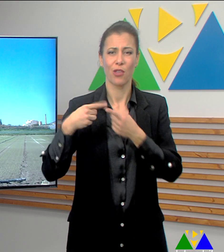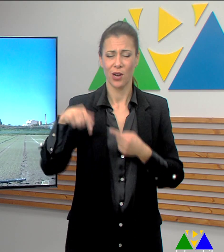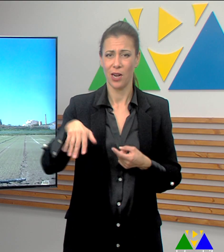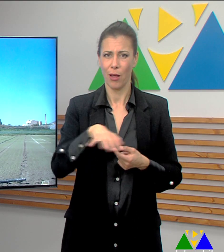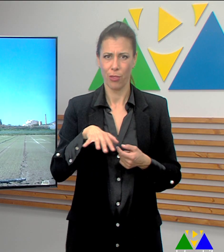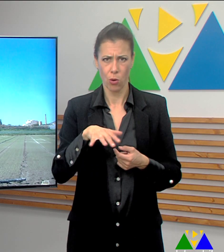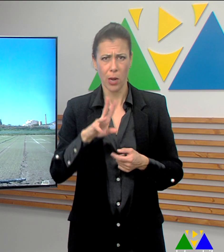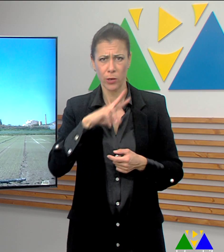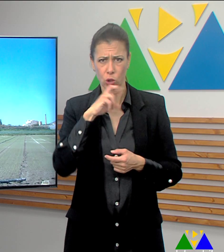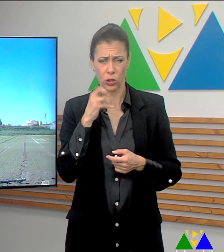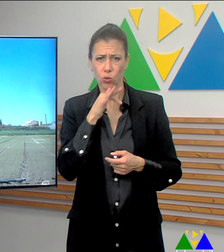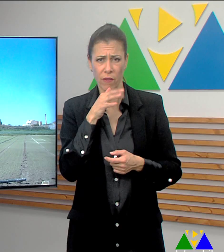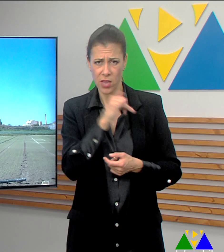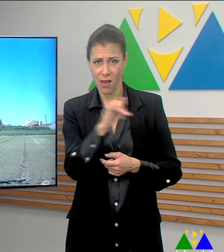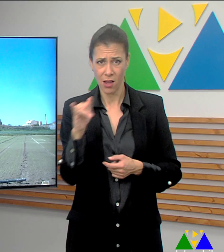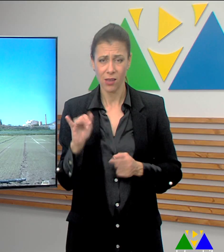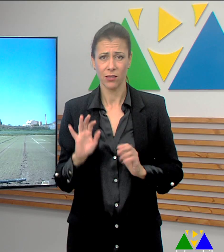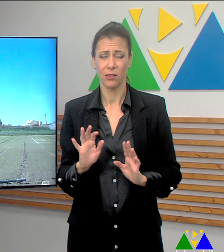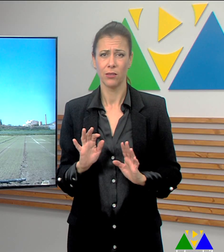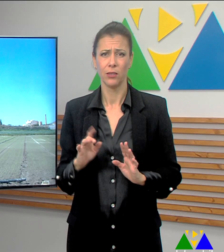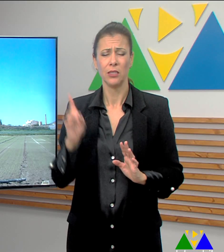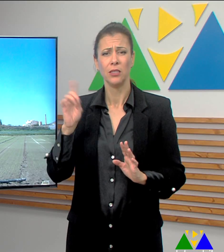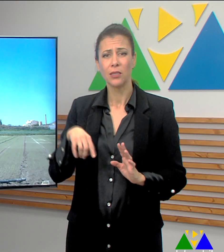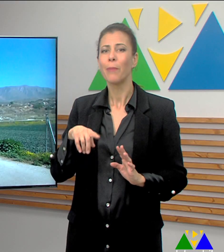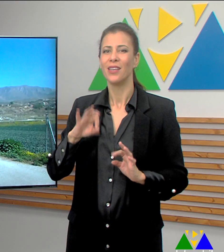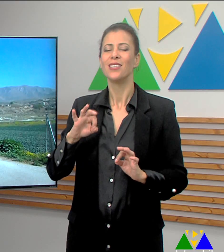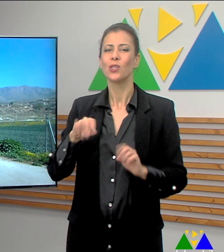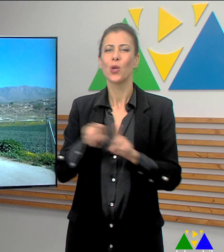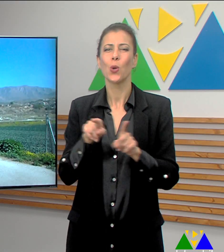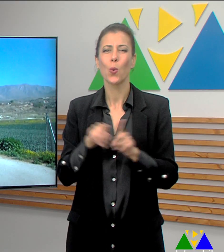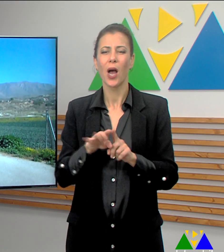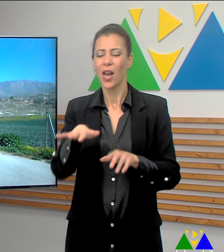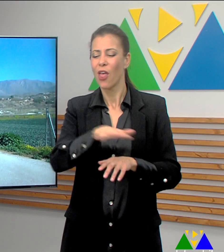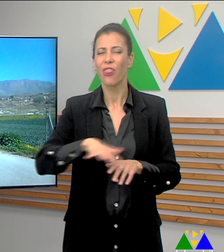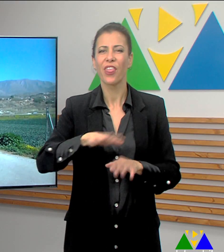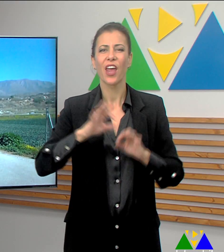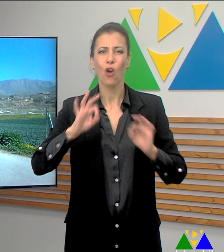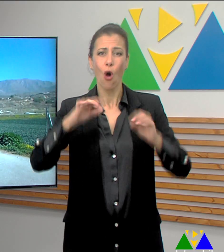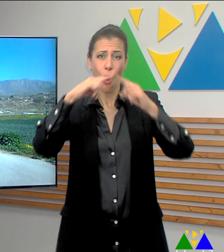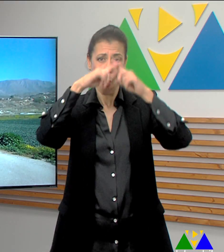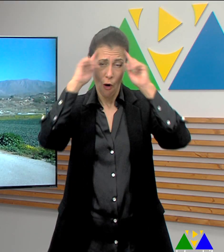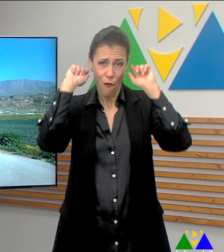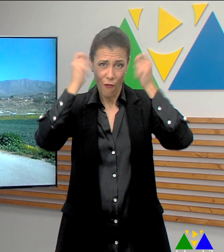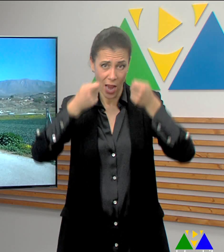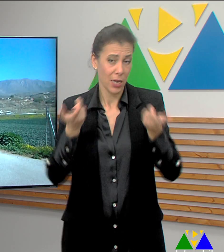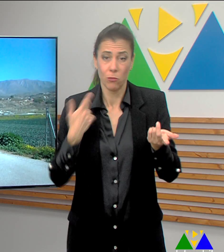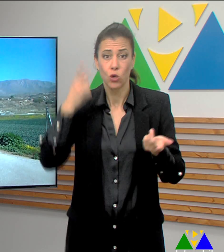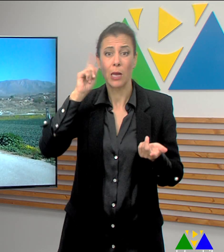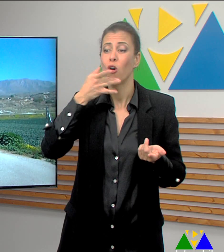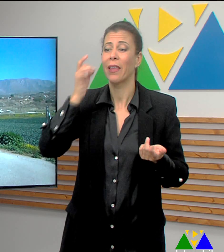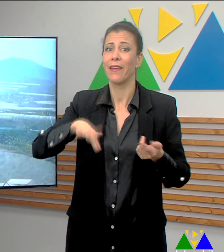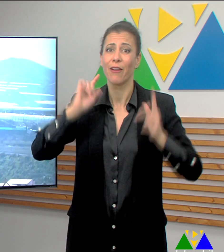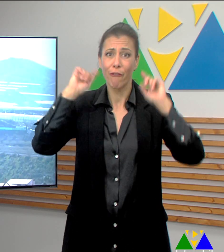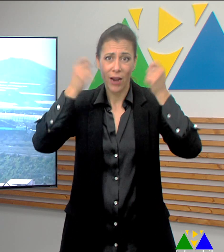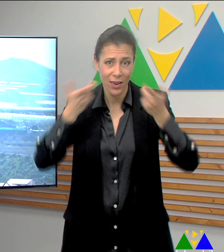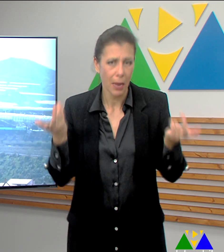que se han conservado todavía. Es decir, todavía el Cerro del Fraile también. El Cerro del Fraile, que es otro de los que no sabemos por quién fue el fraile, pero que sí que ha